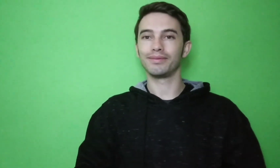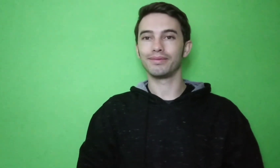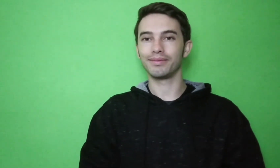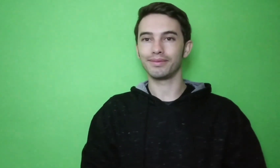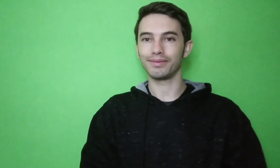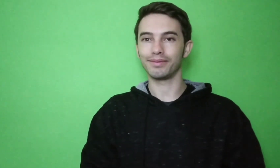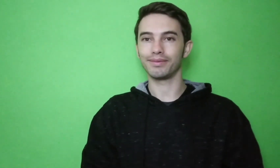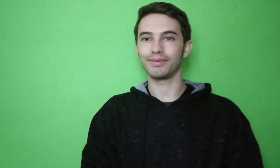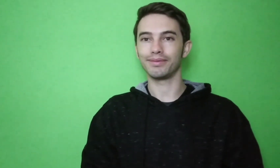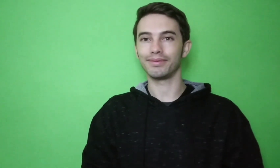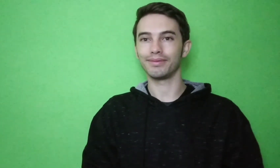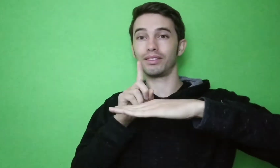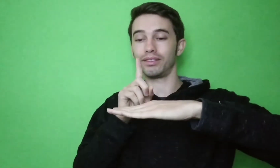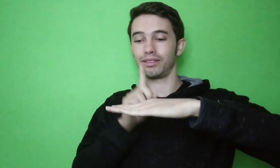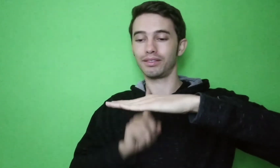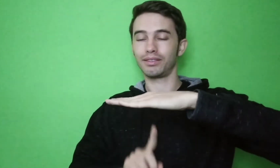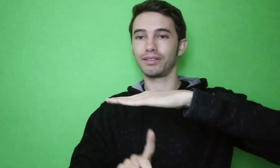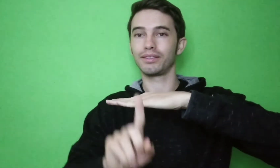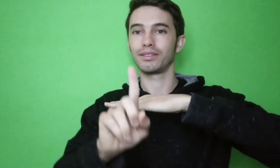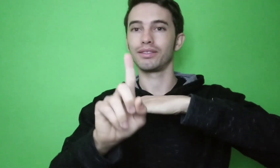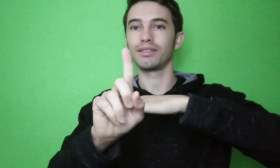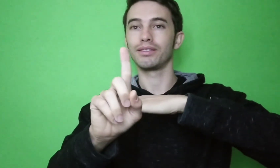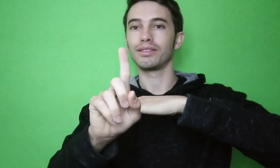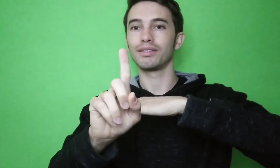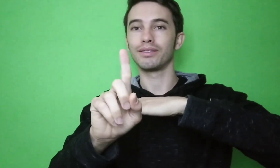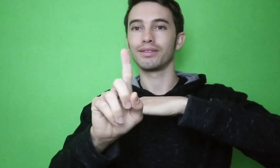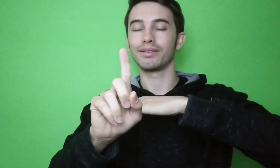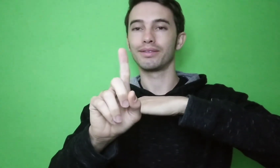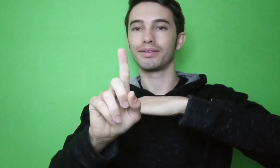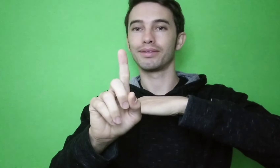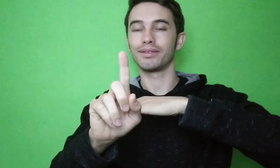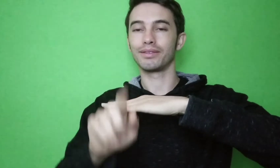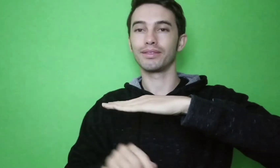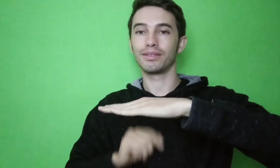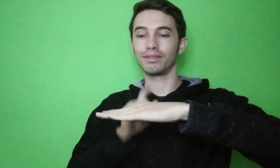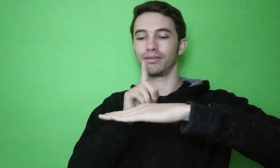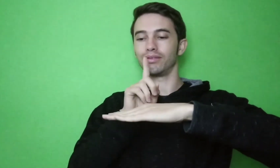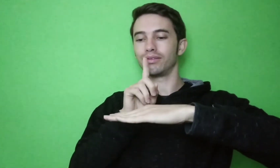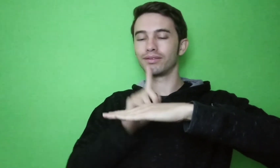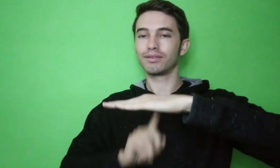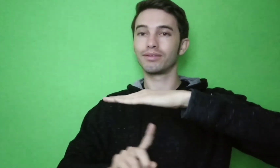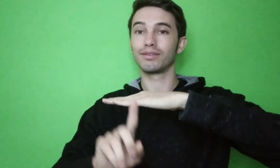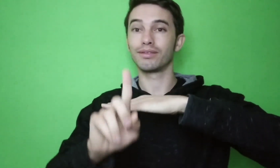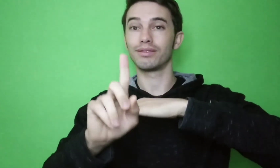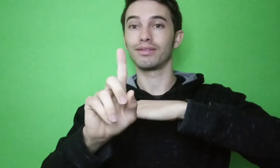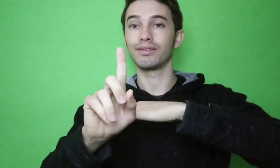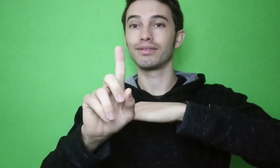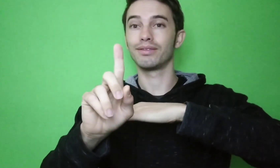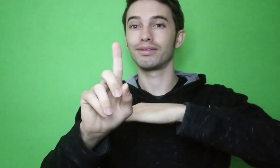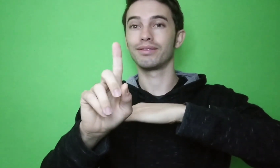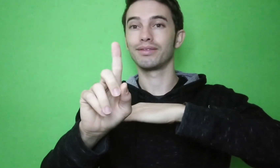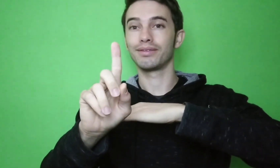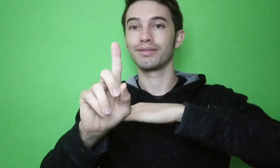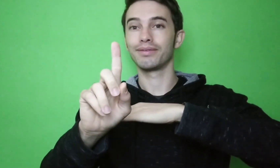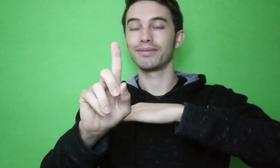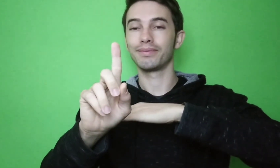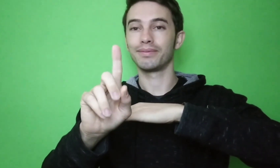atrás representa a pessoa física e quando passa para frente e seria a representação dela nesse segundo plano na